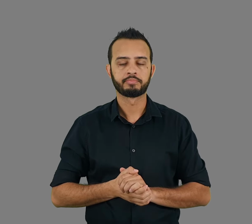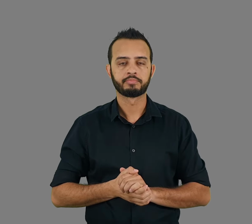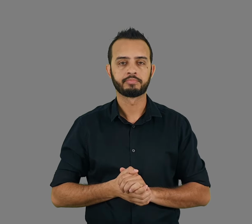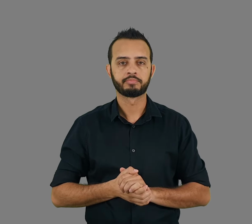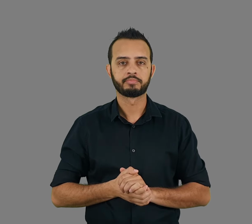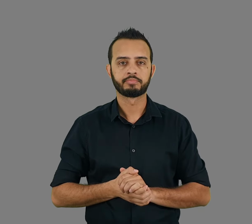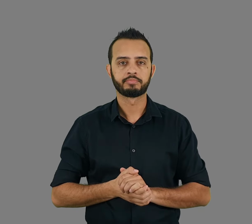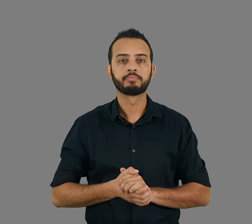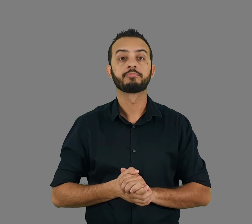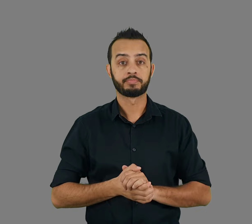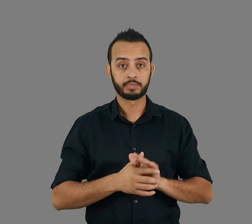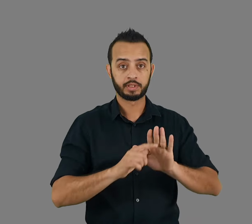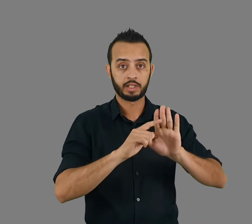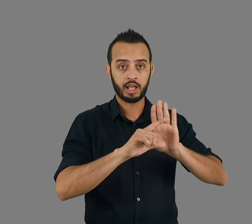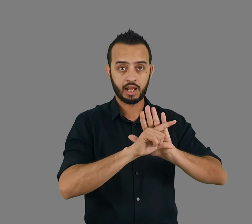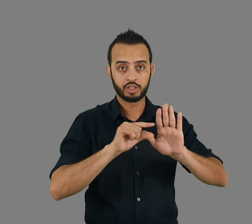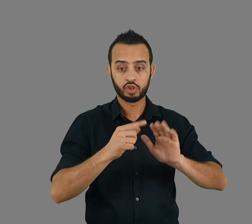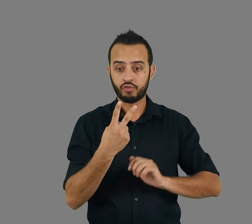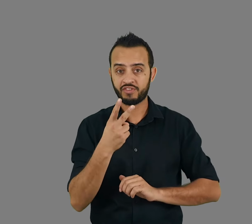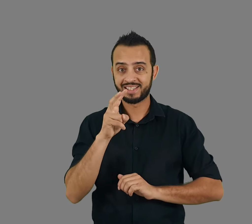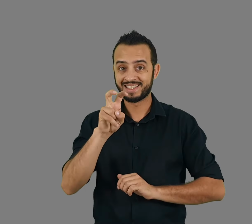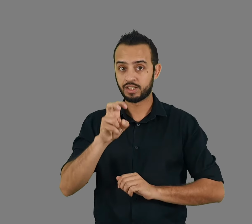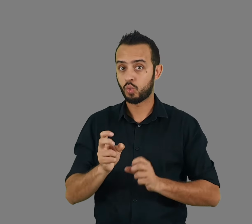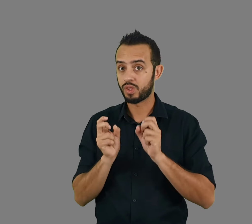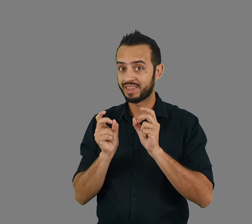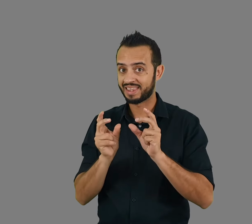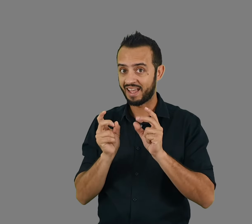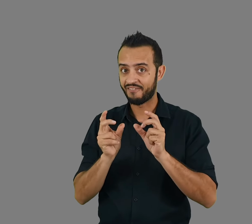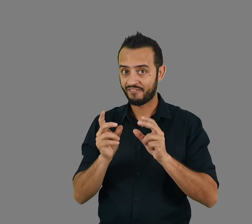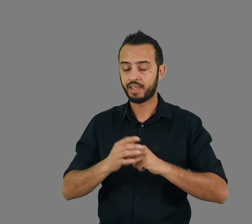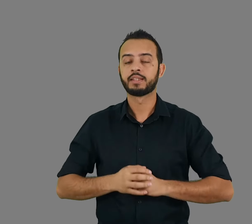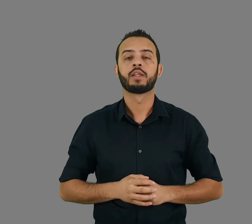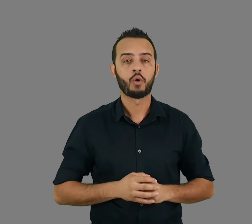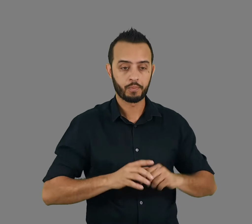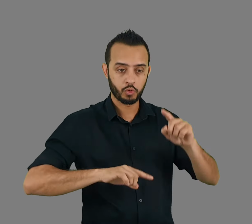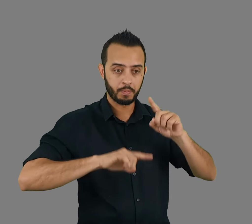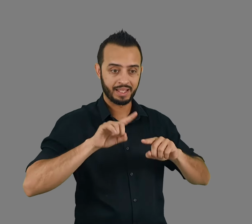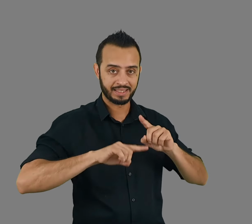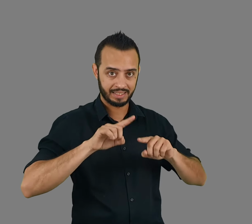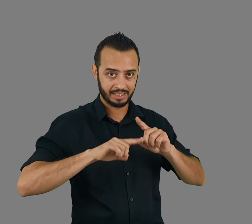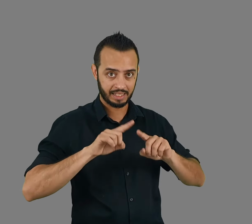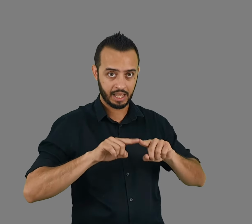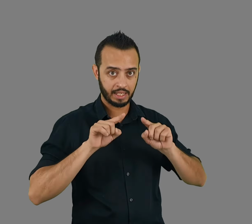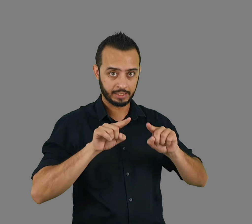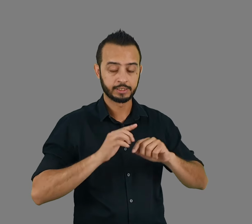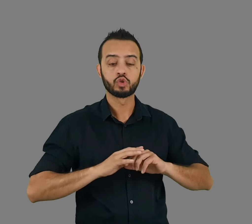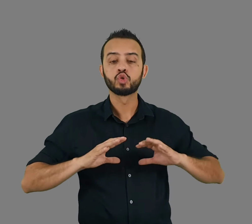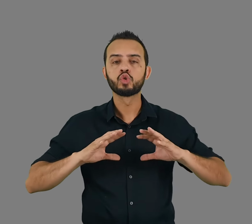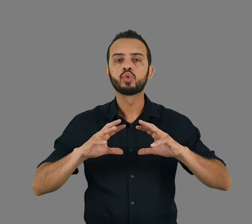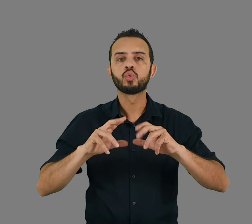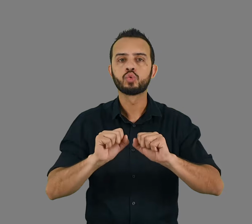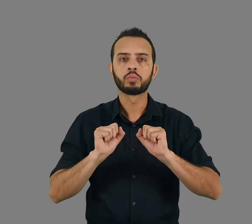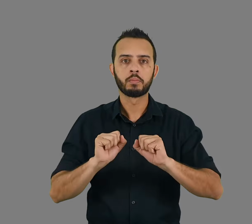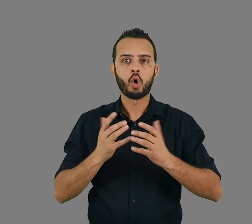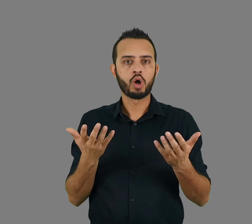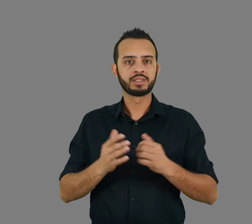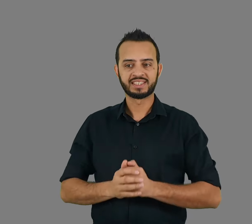Artigo 25. Da venda. Os bens móveis e imóveis poderão ser alienados mediante